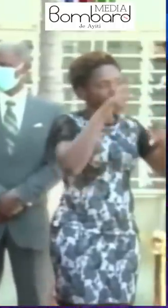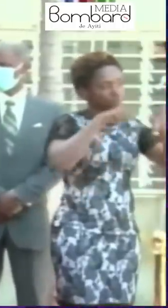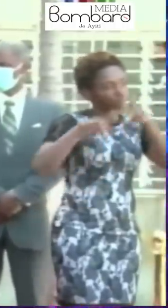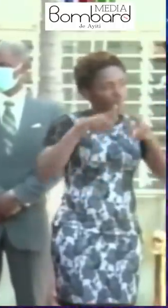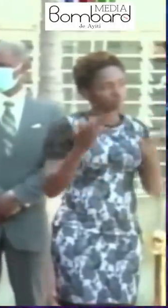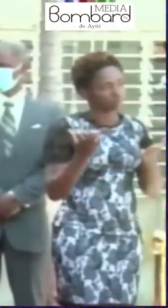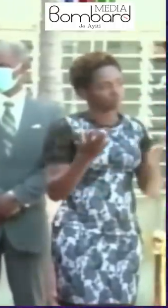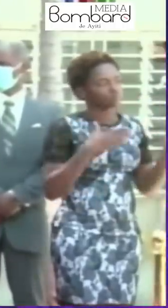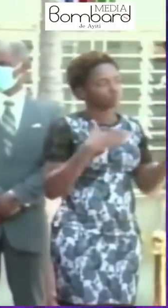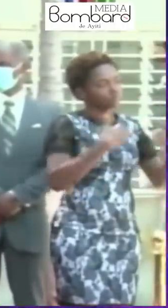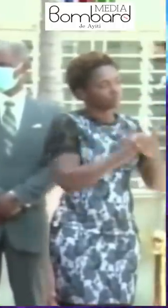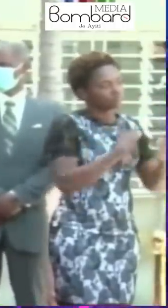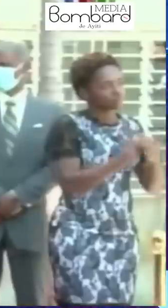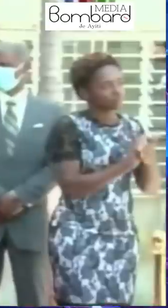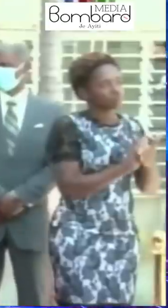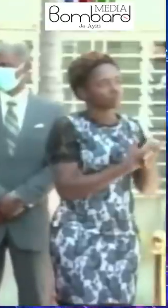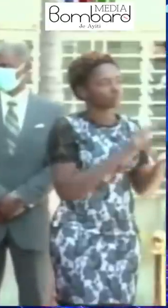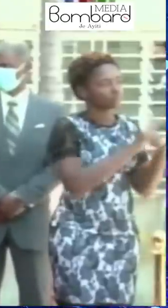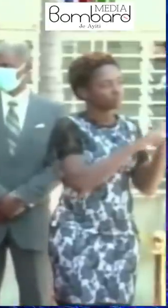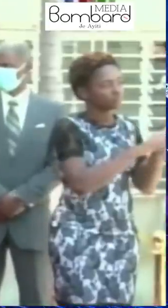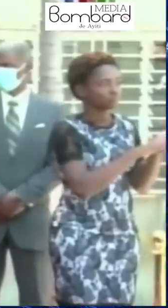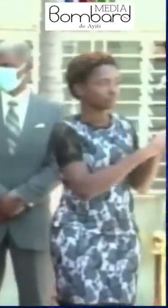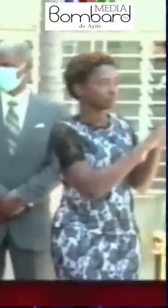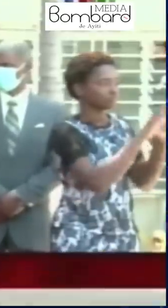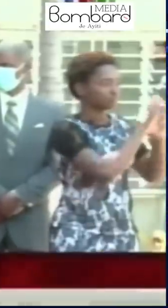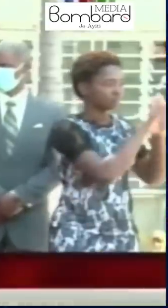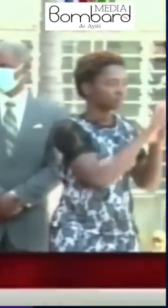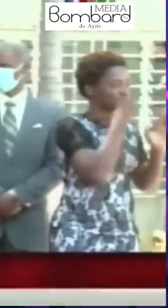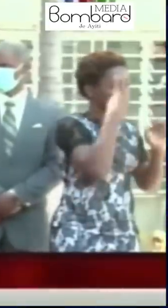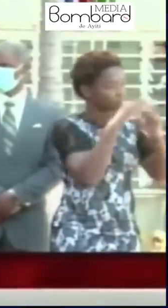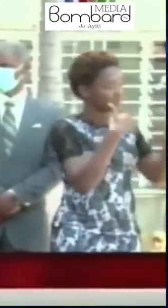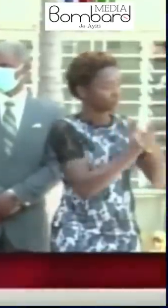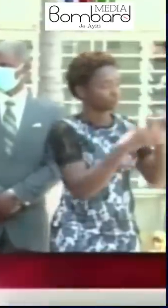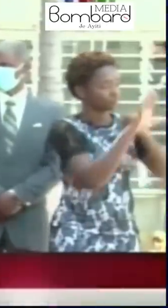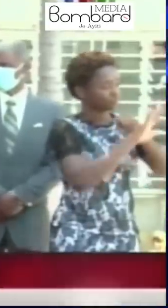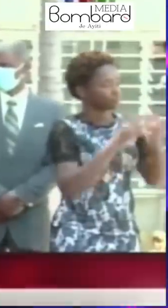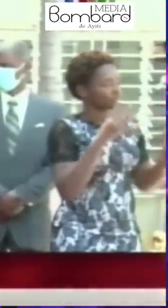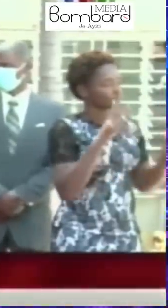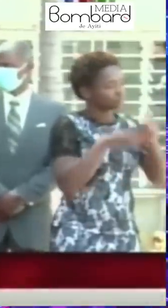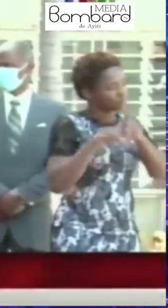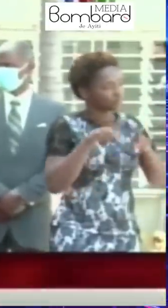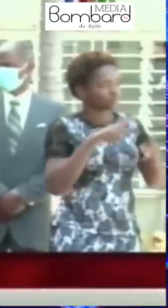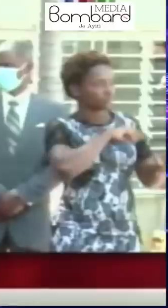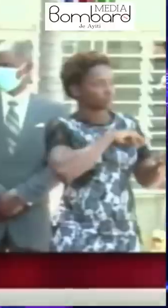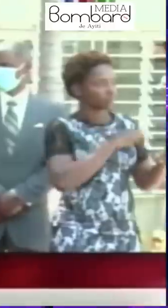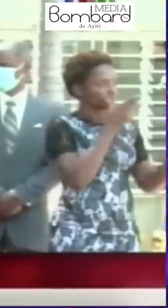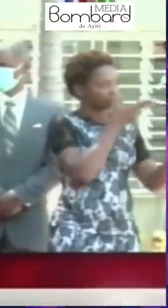nouveau secrétaire d'État sécurité publique. Là. Nous voulons parler de ministère